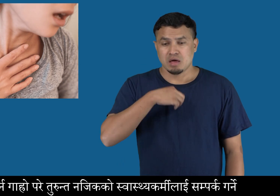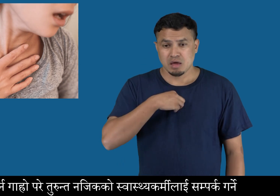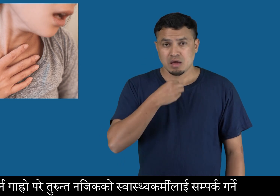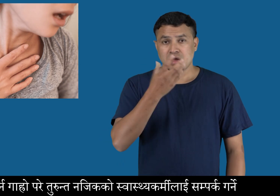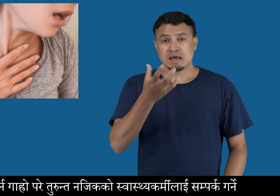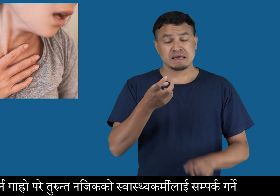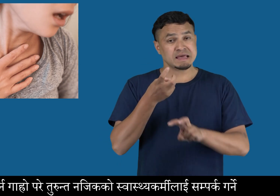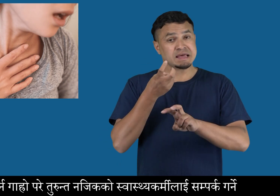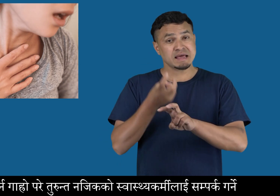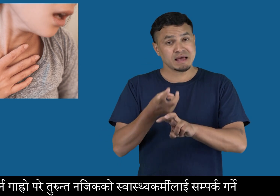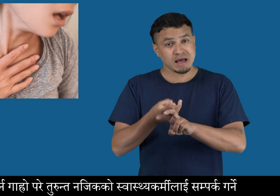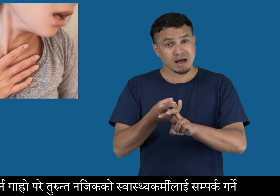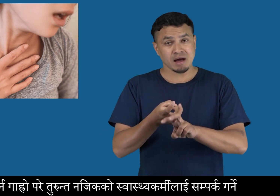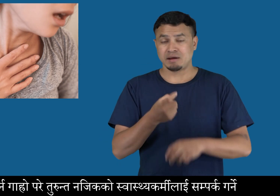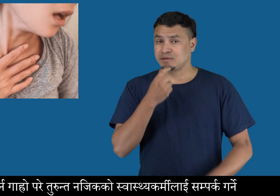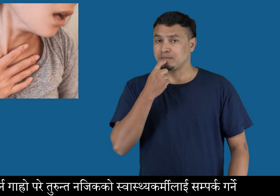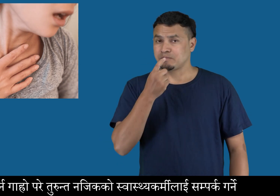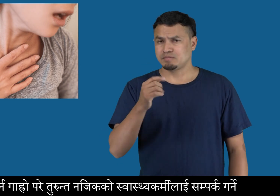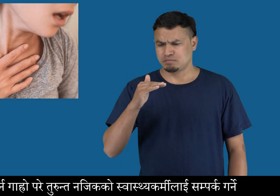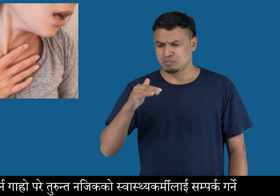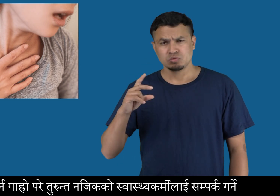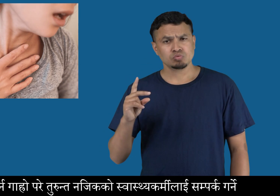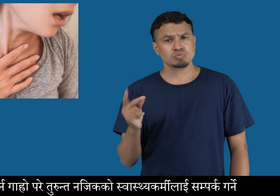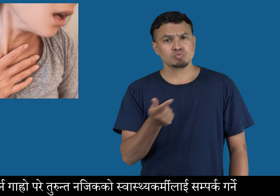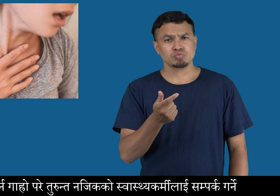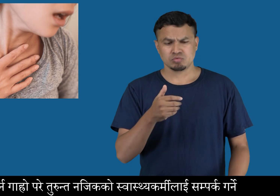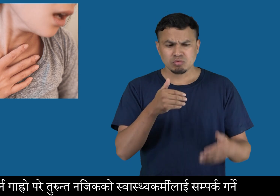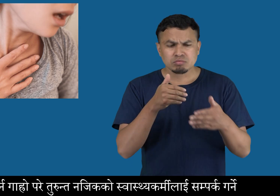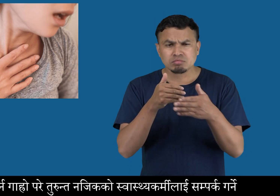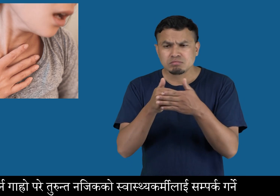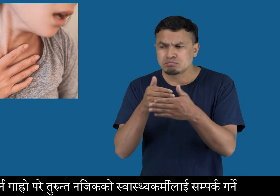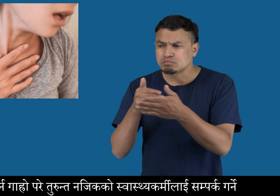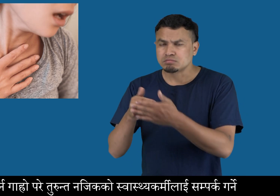सास फेर्न गाह्रो परे तुरुन्त नजिकको स्वास्थ्यकर्मीलाई सम्पर्क गर्ने,